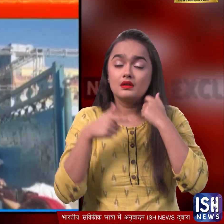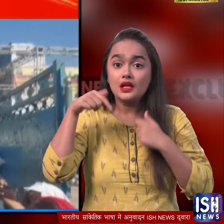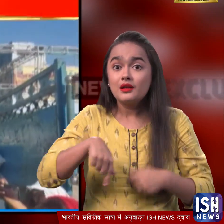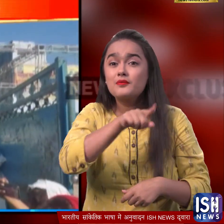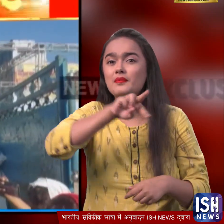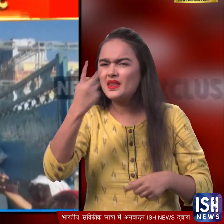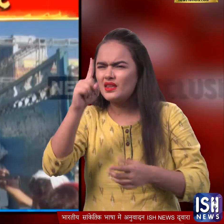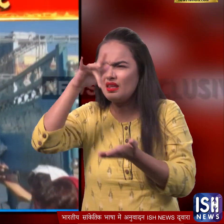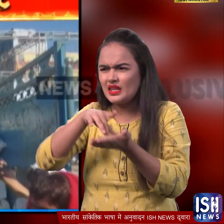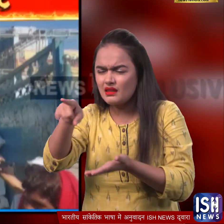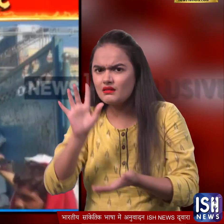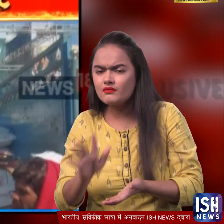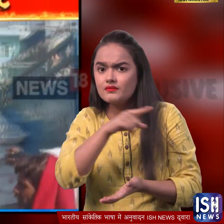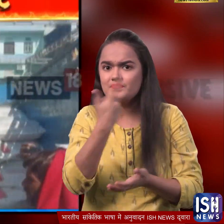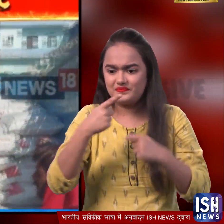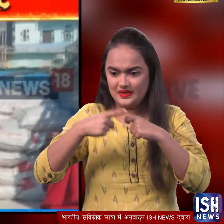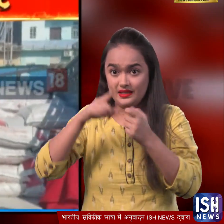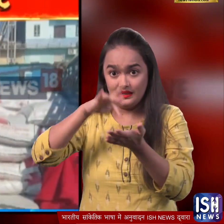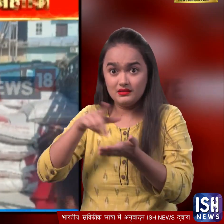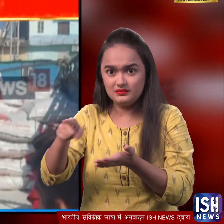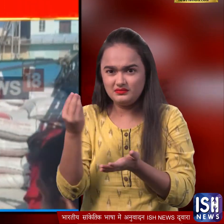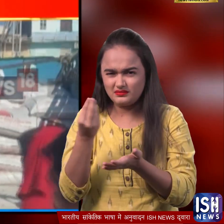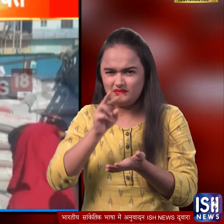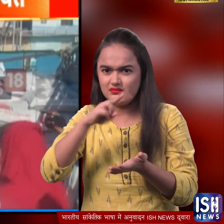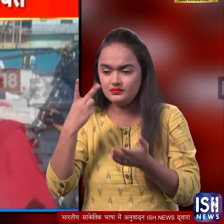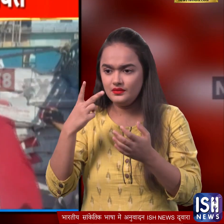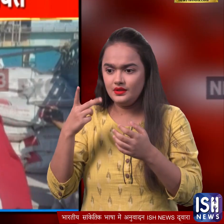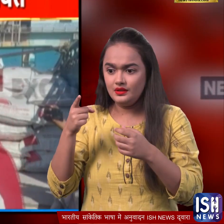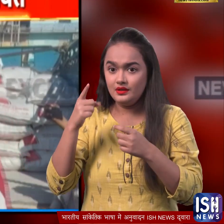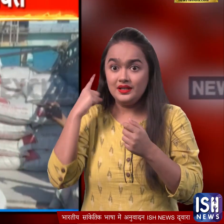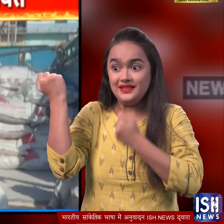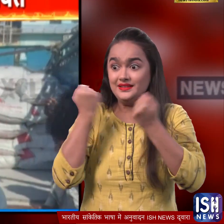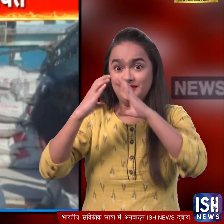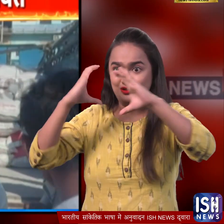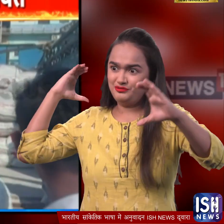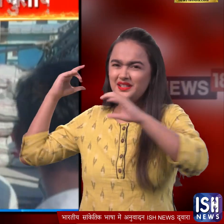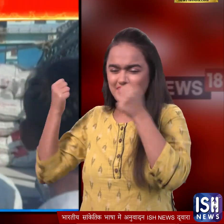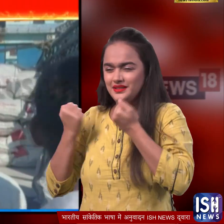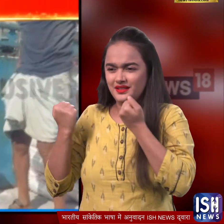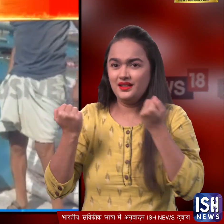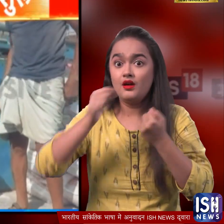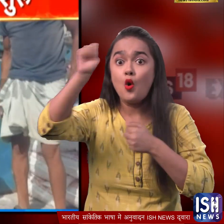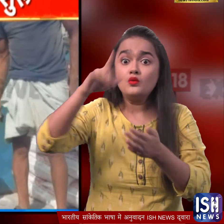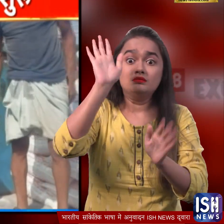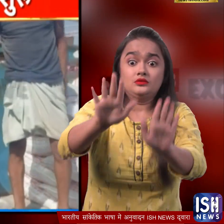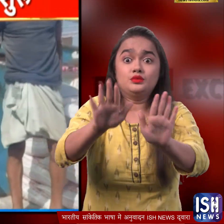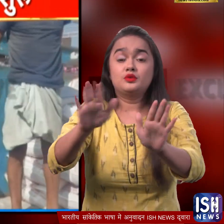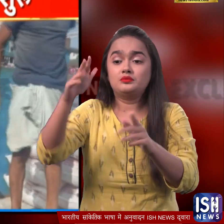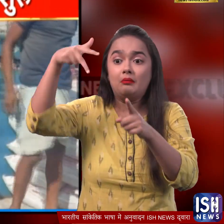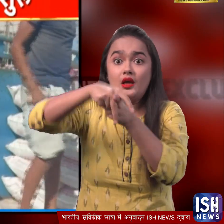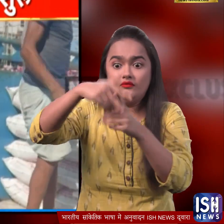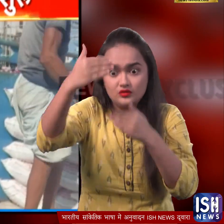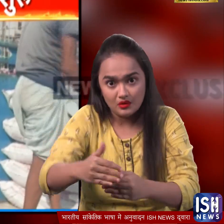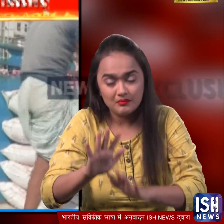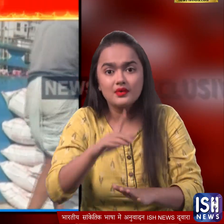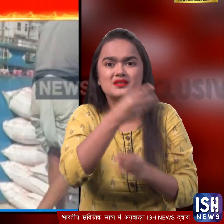एक झलक दौसा में दिखी, जहां सहकारी समिति के केंद्र तक डीएपी लदे ट्रक के पहुंचने पर उसे सड़क पर ही रोक दिया गया और जिन किसानों ने खाद